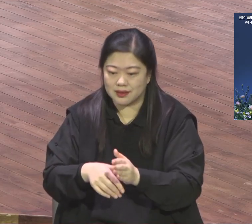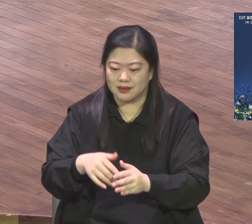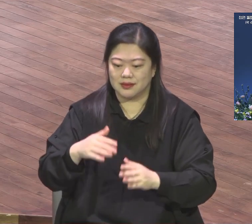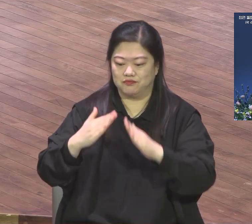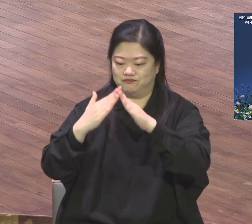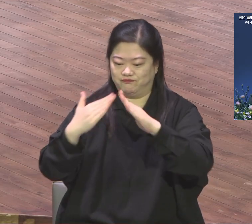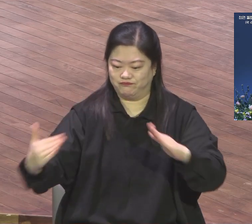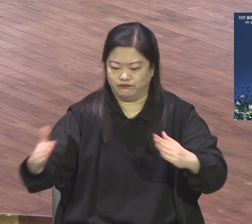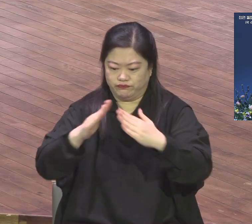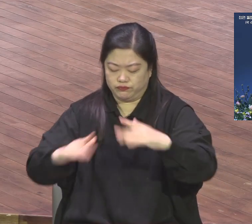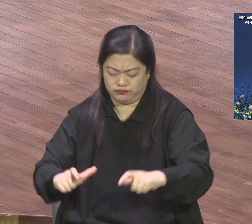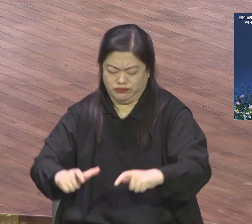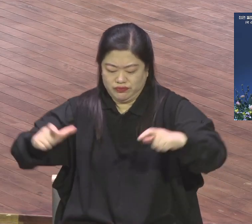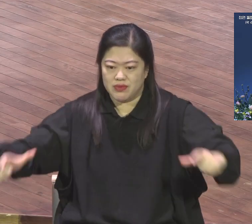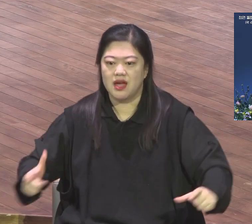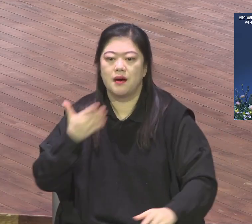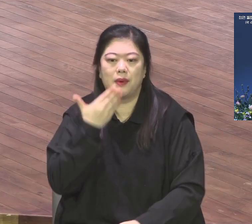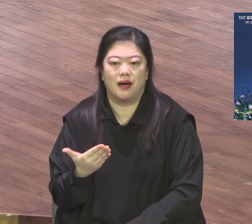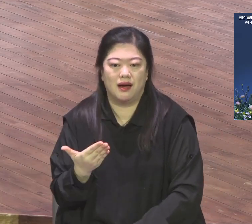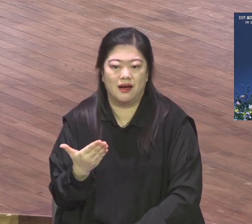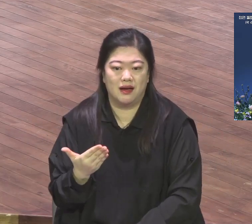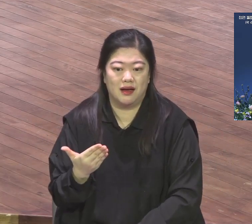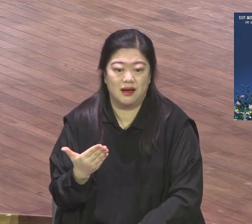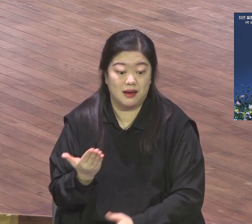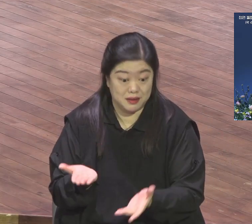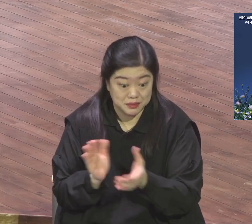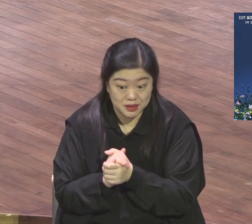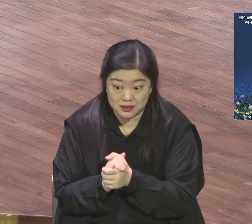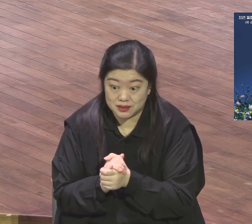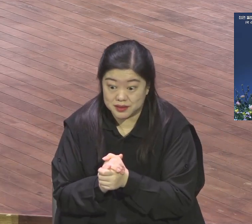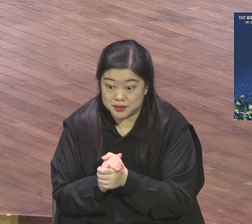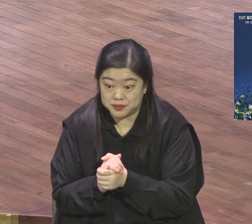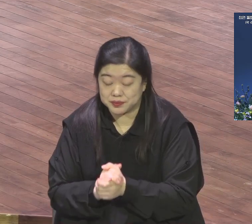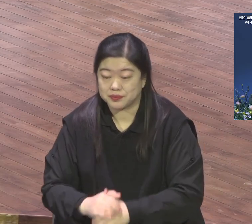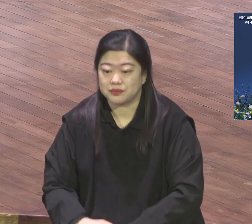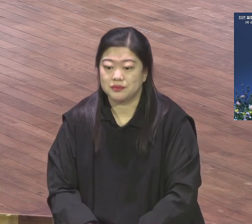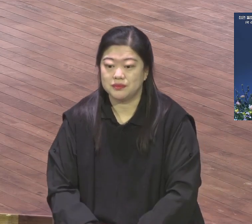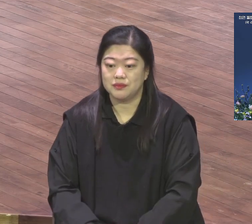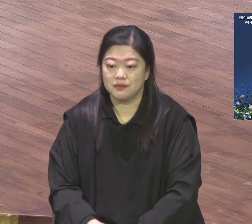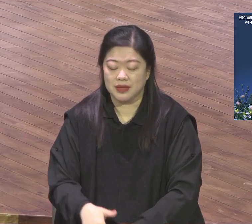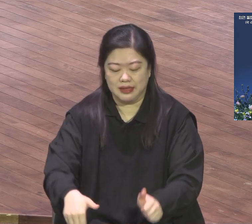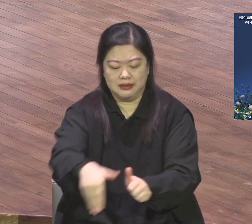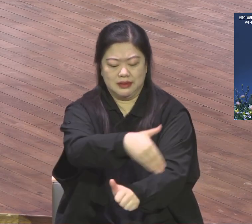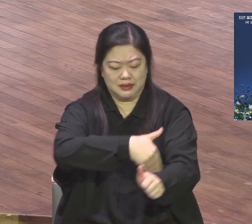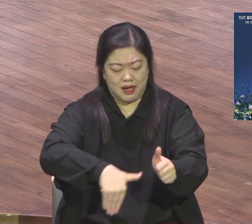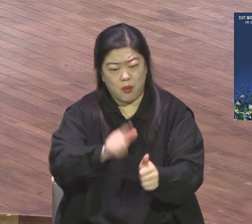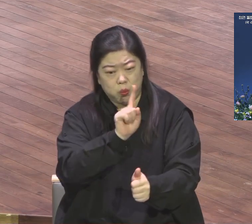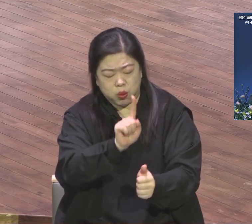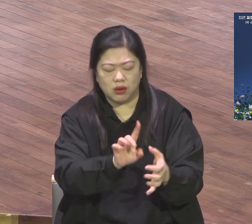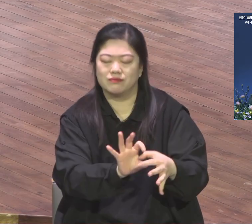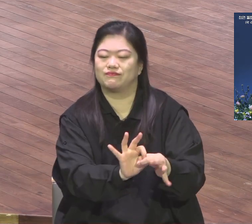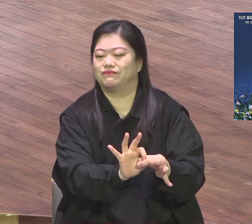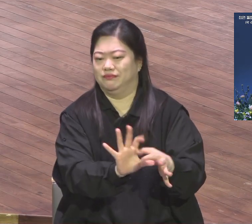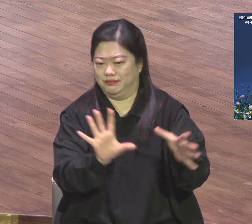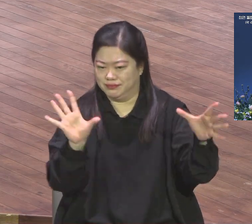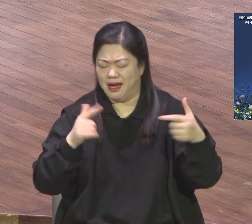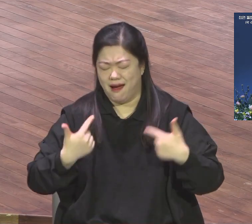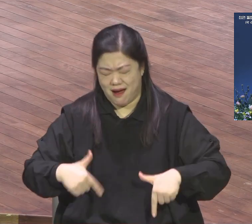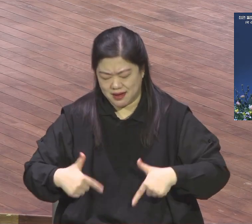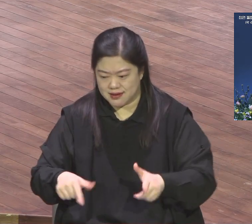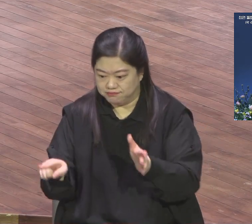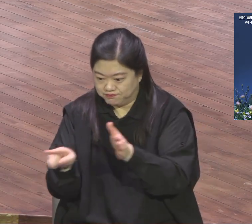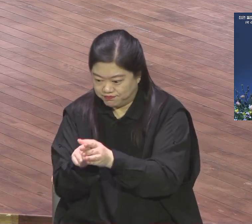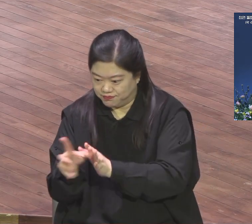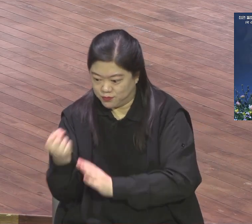장막대 넓혀집니다. 영계 모든 성도들 2024년 어떤 상황 속에서도 믿음으로